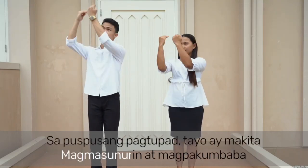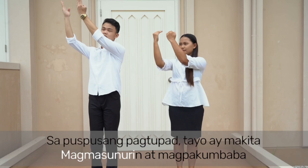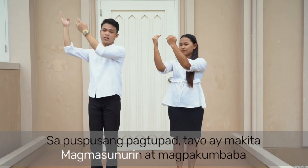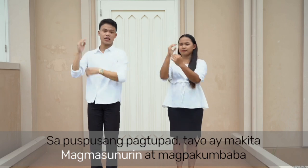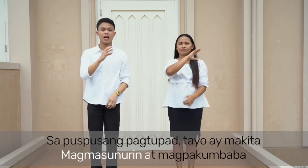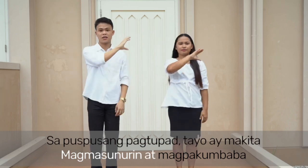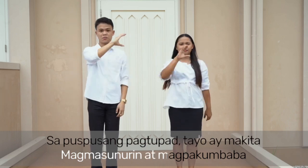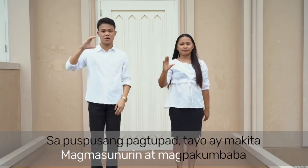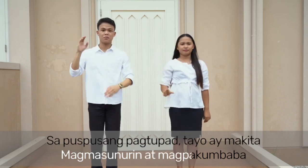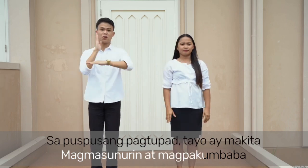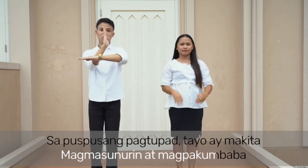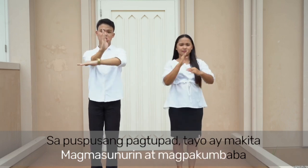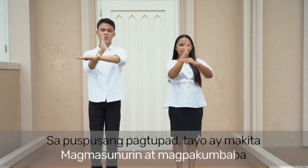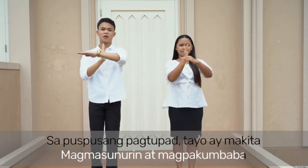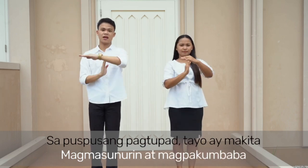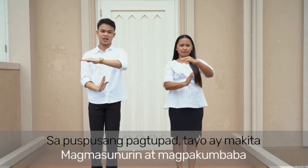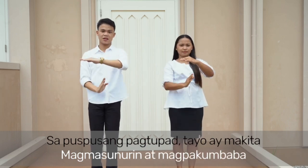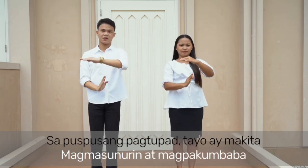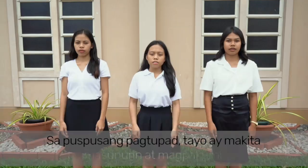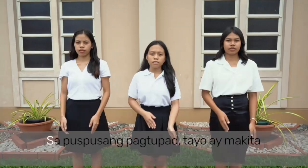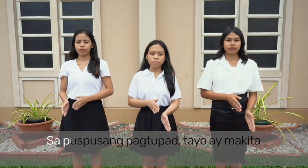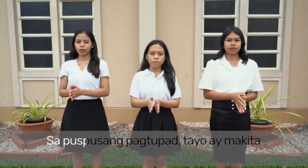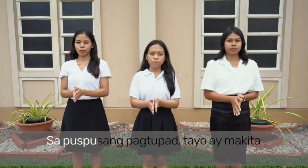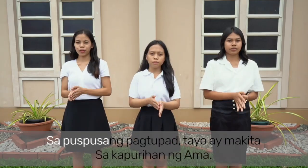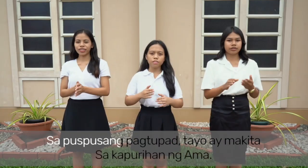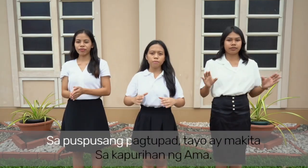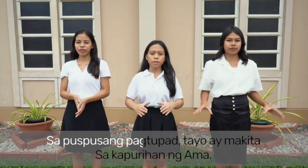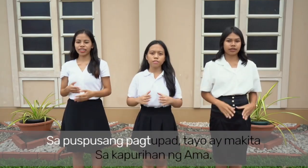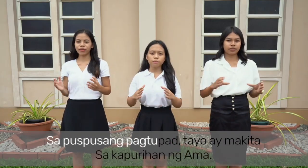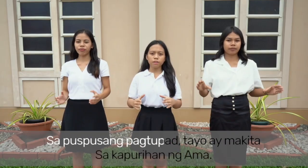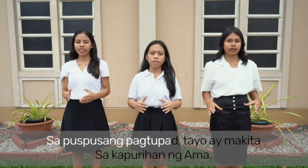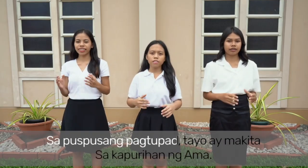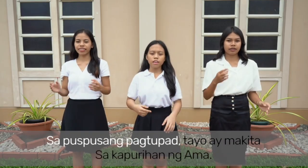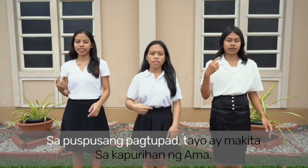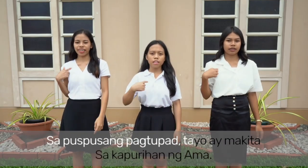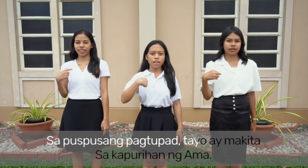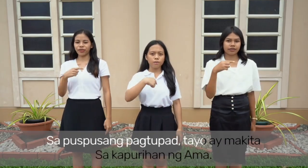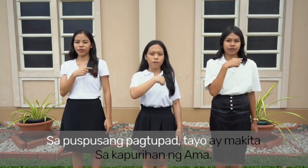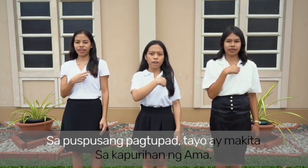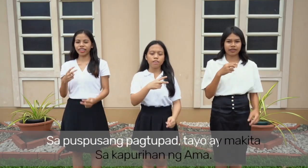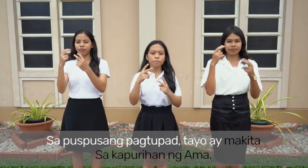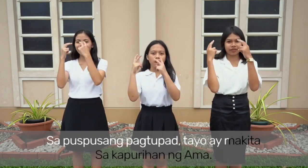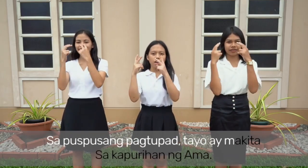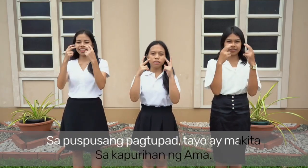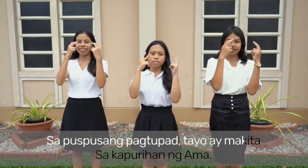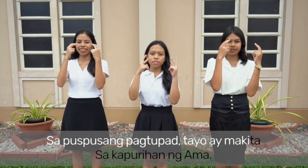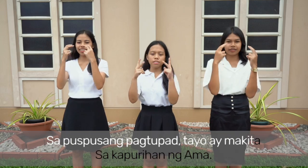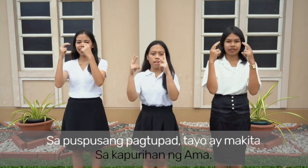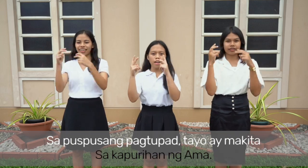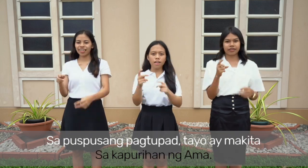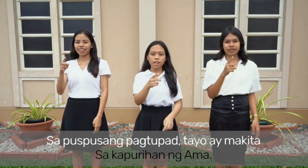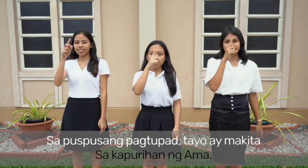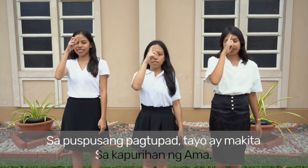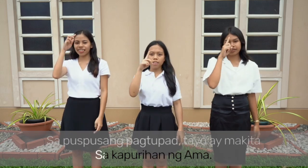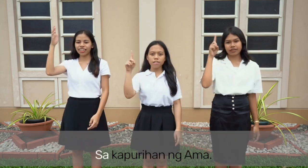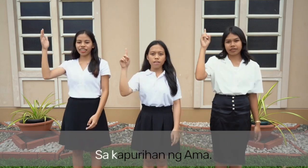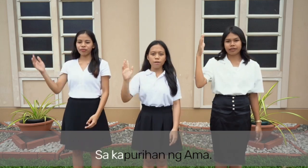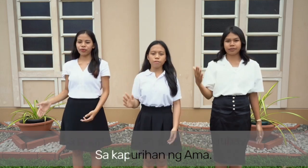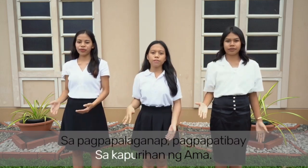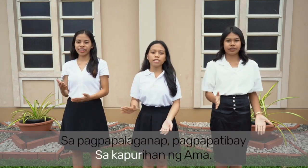magmasunurin at magpakumbaba. Sa puspusang pagtupad, tayo ay makita sa